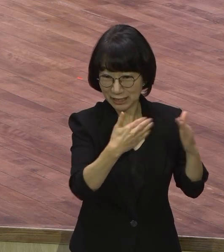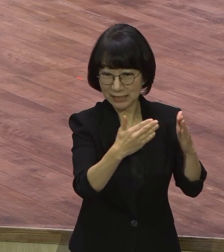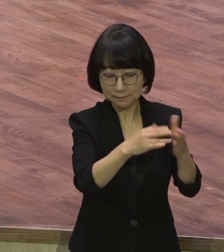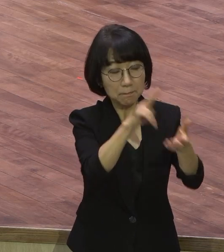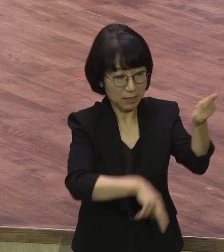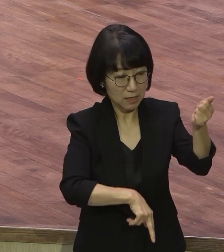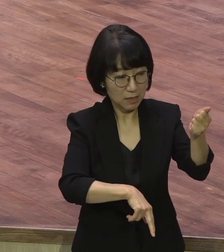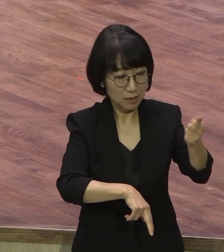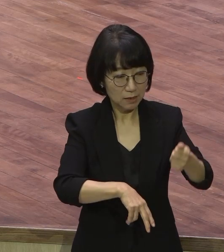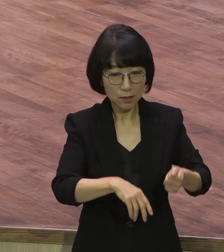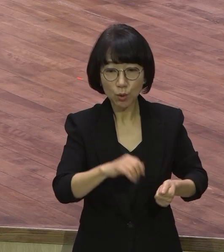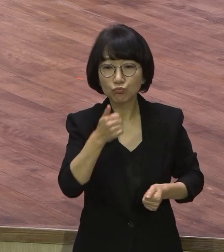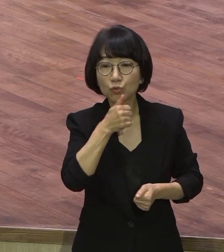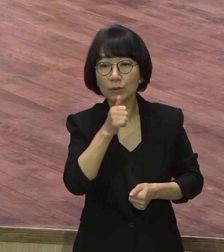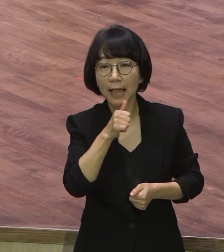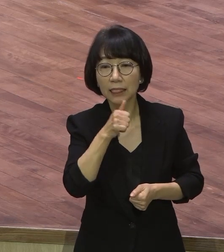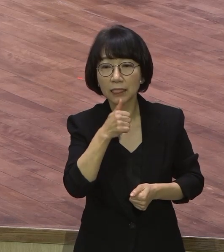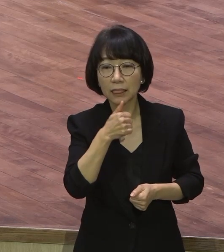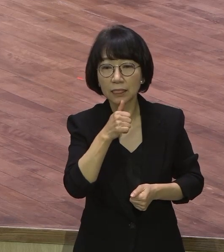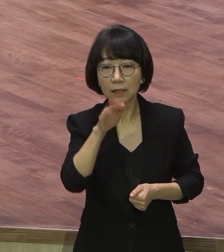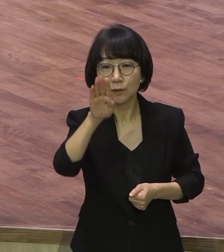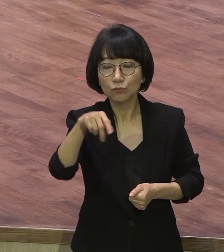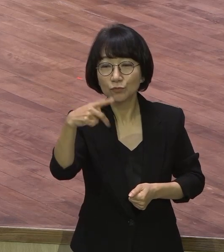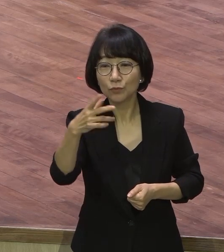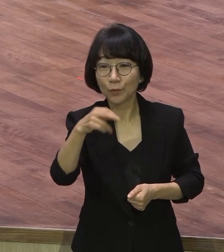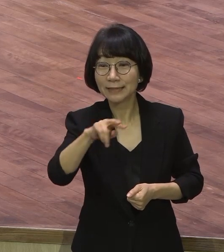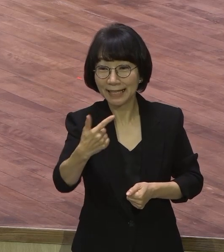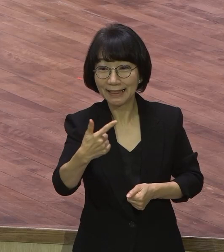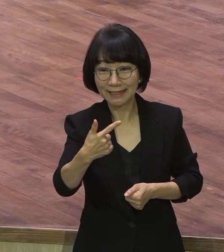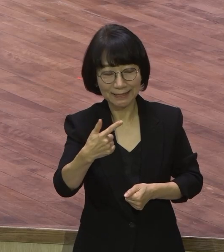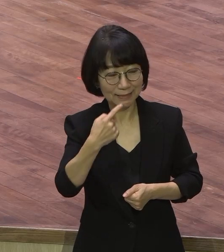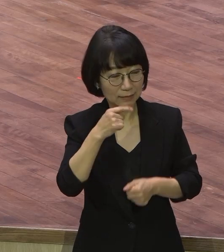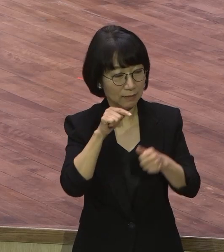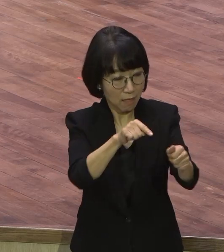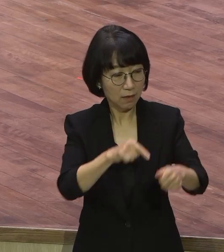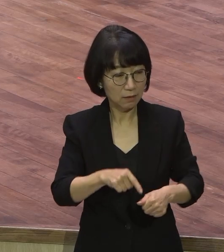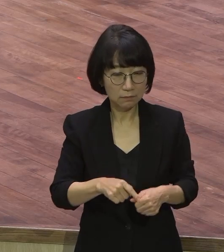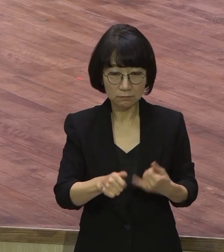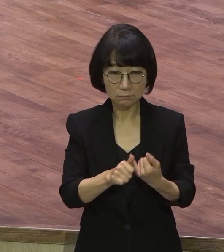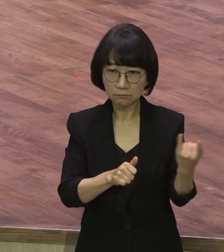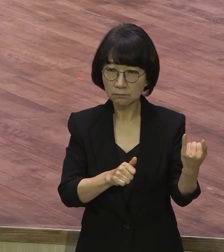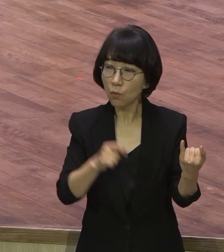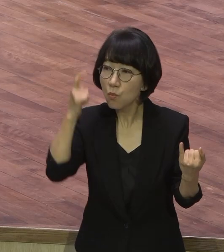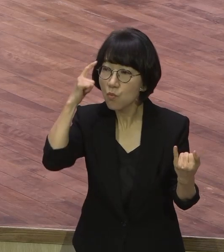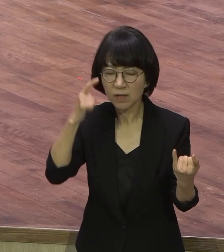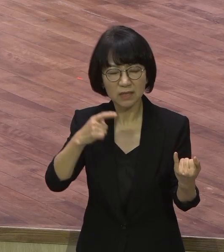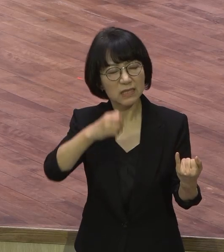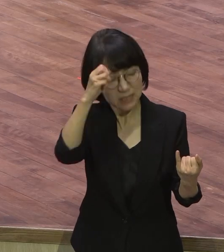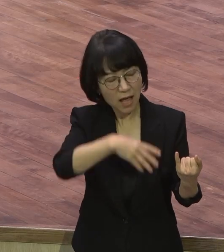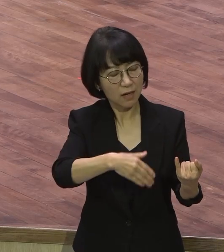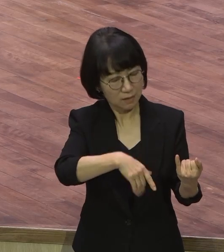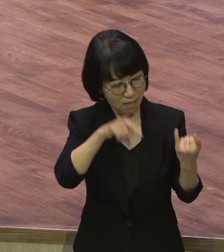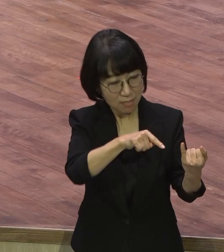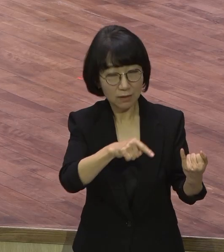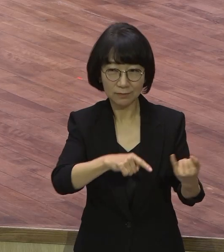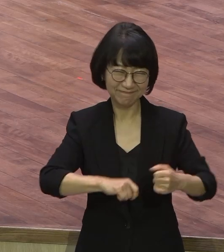딱 왜 이래 안 안 했어요. 그 땜에도 엄청 순진했습니다. 말하면 요즘 절칼